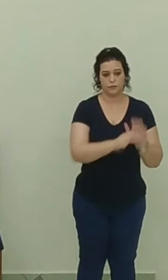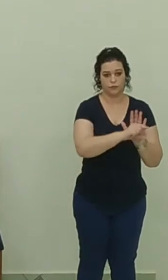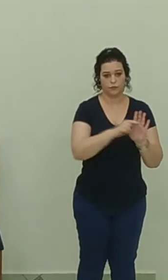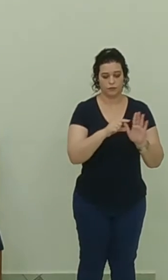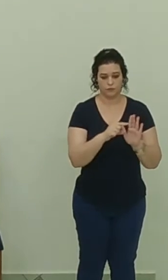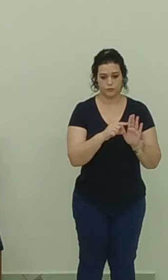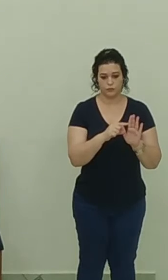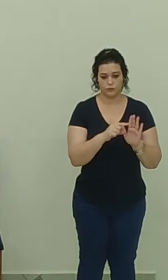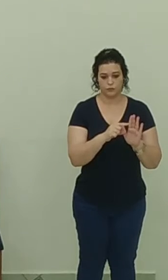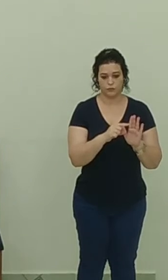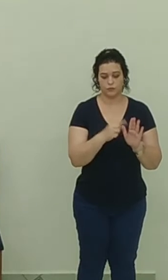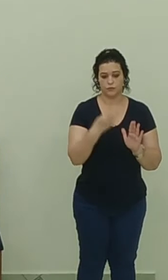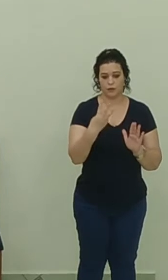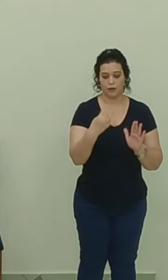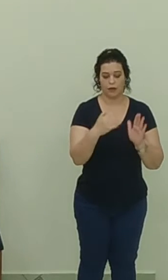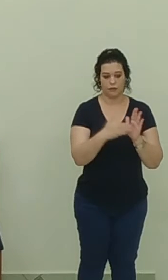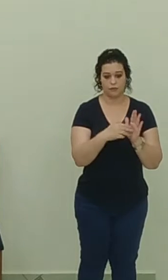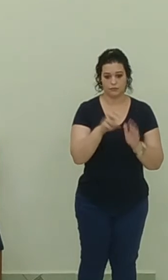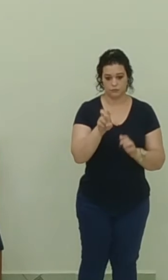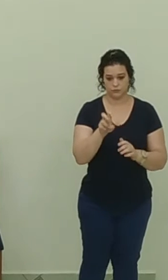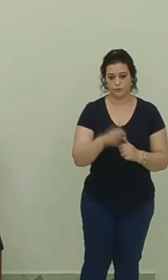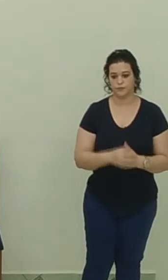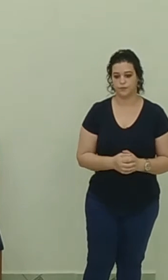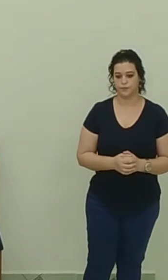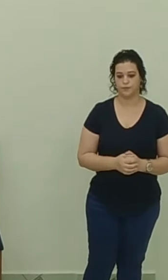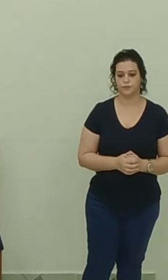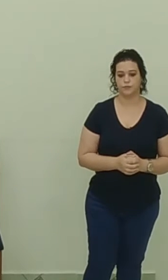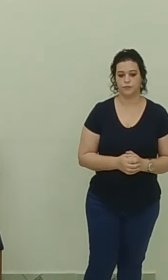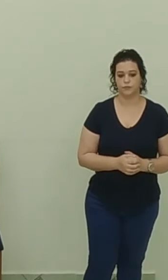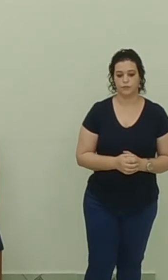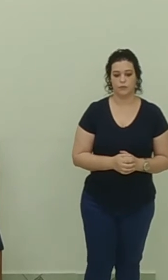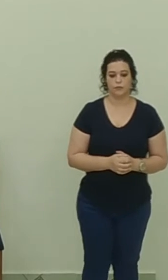versículos de 3 a 5.